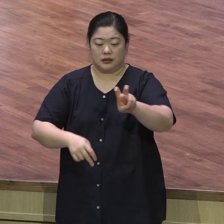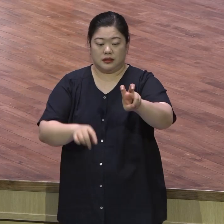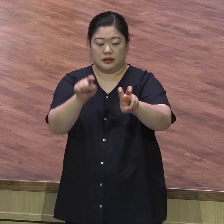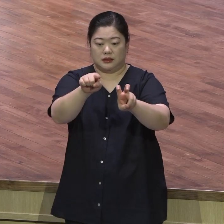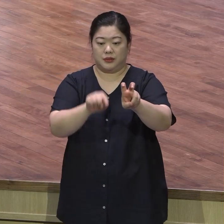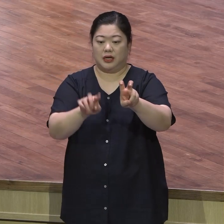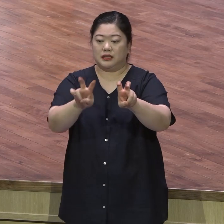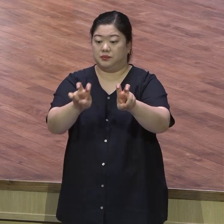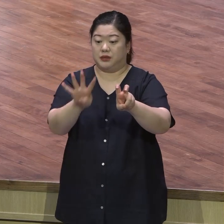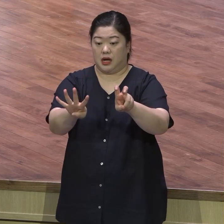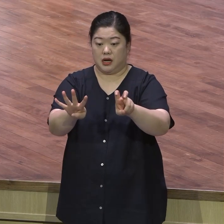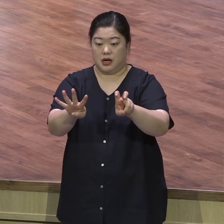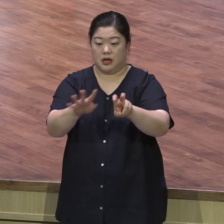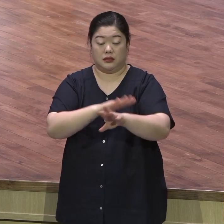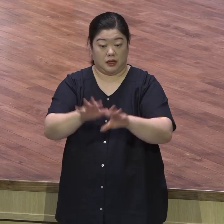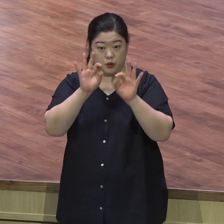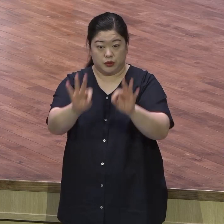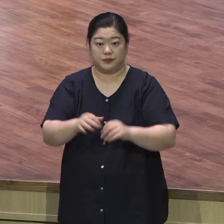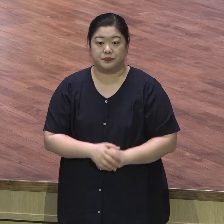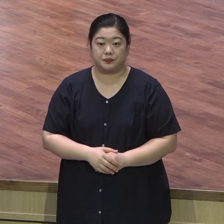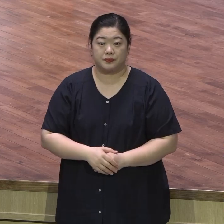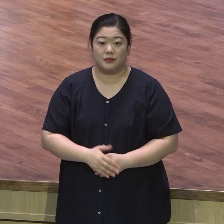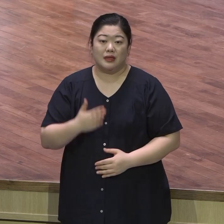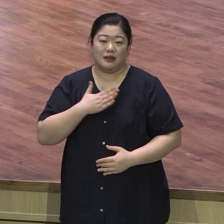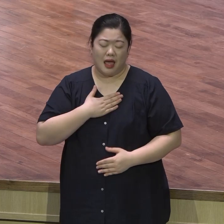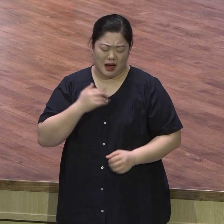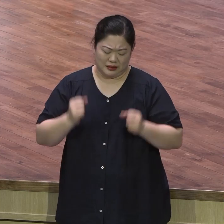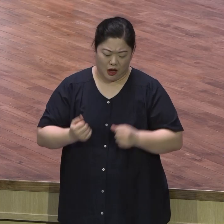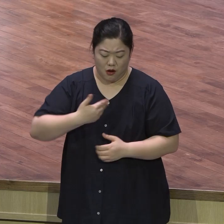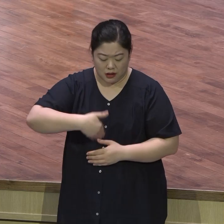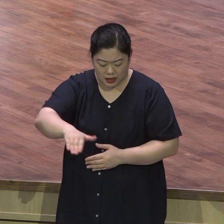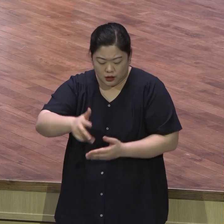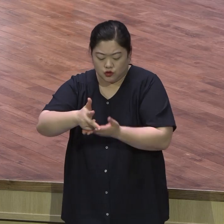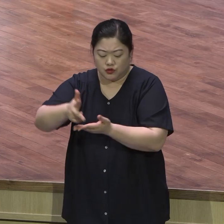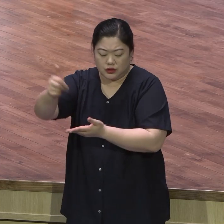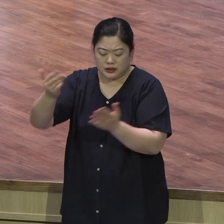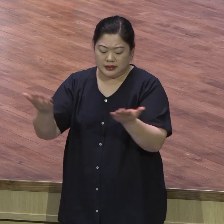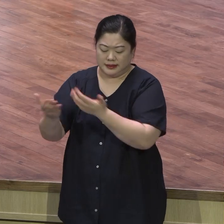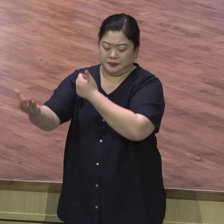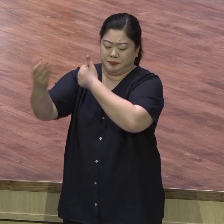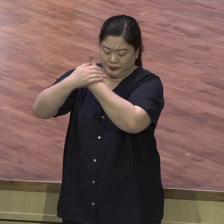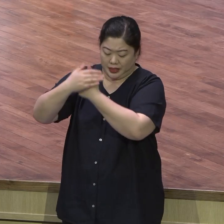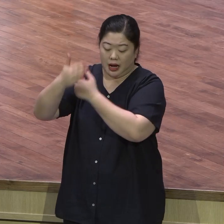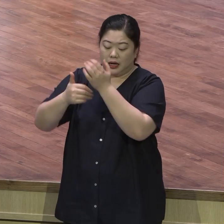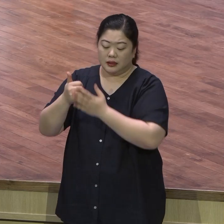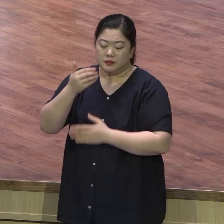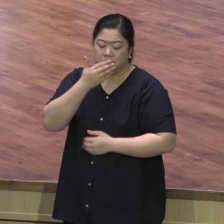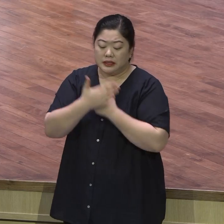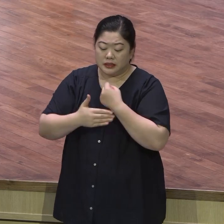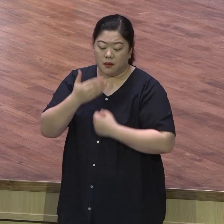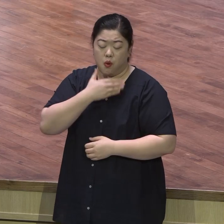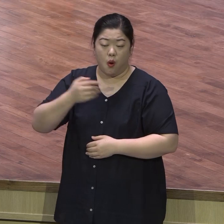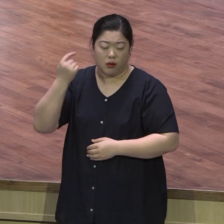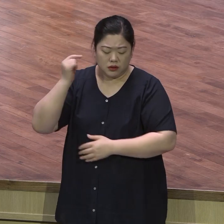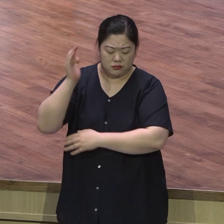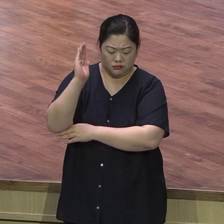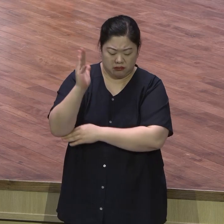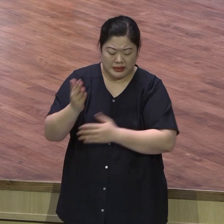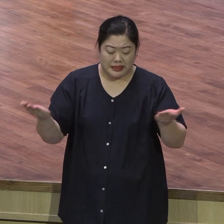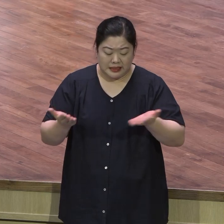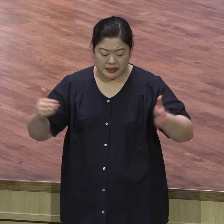24절이 잘 나타나잖아요. 내가 달려갈 길과 주의에 시켜받은 사명꽃 하나님의 은혜의 복음을 정언하는 일을